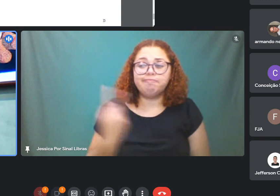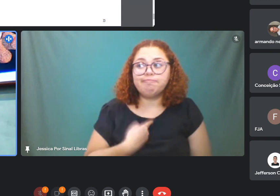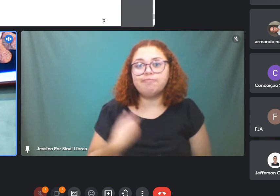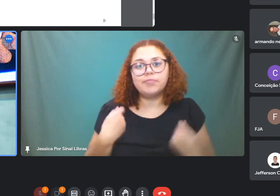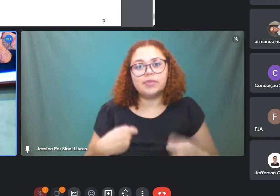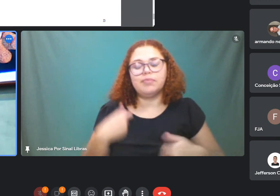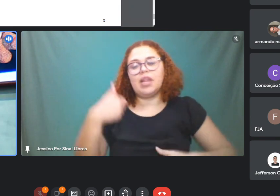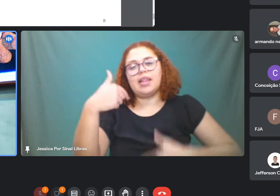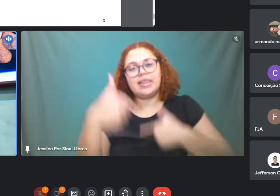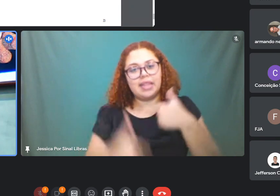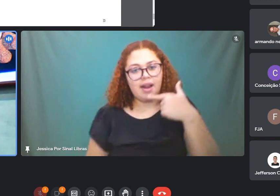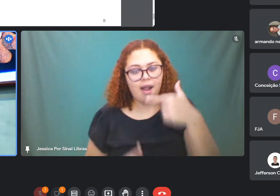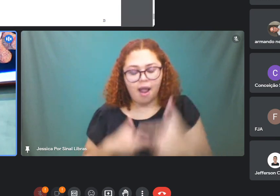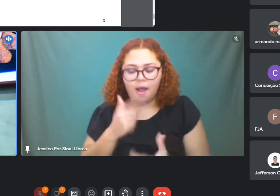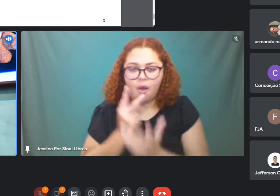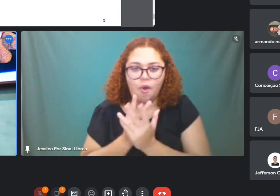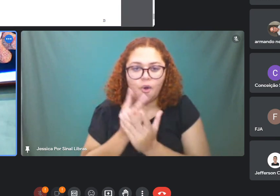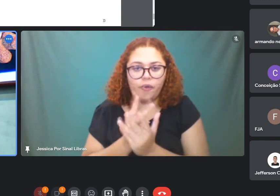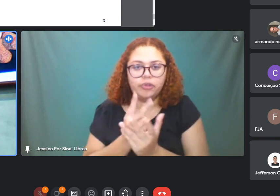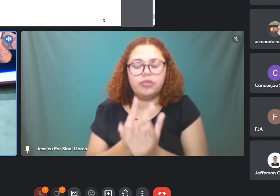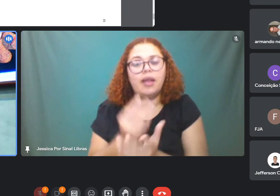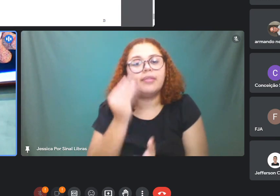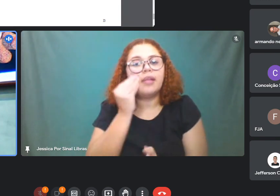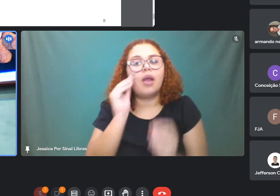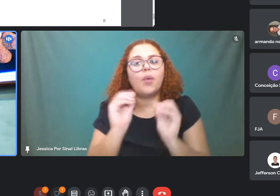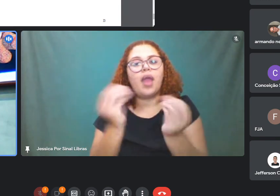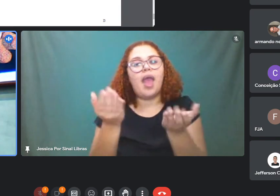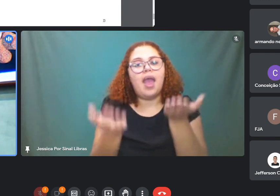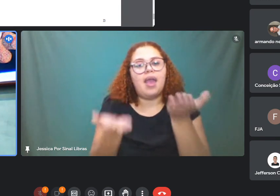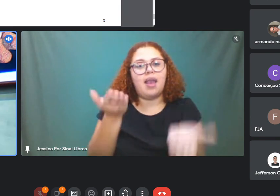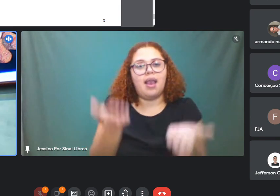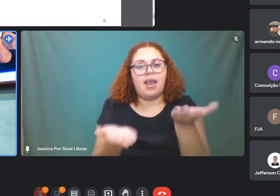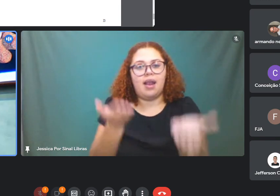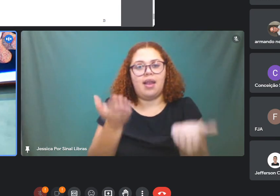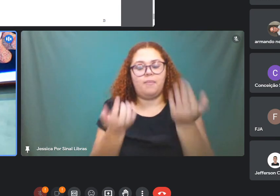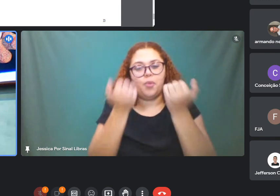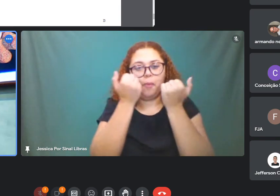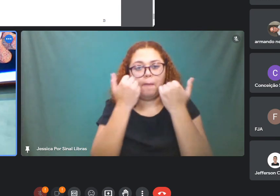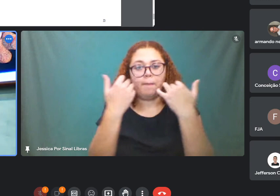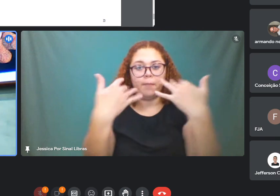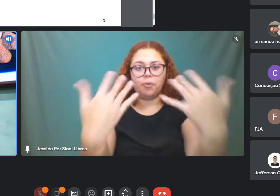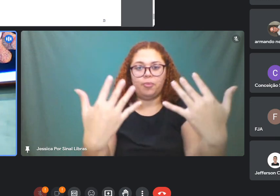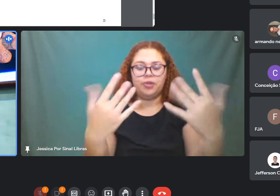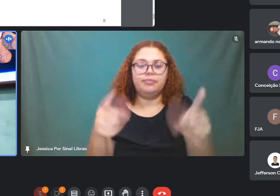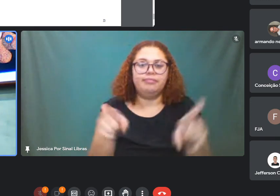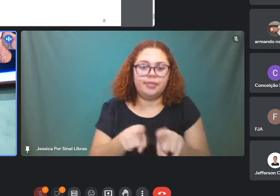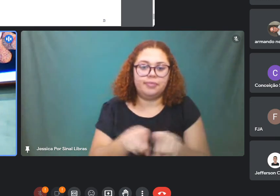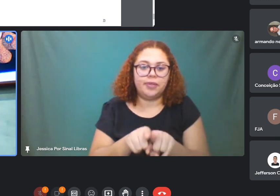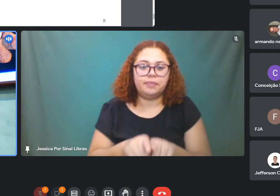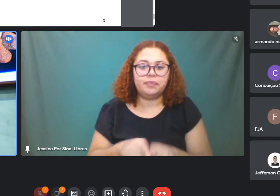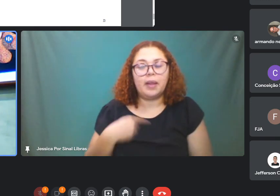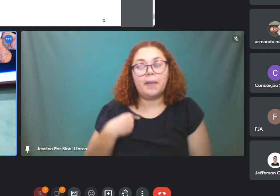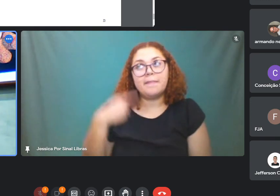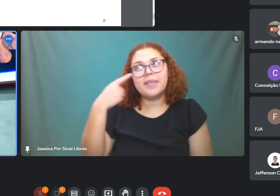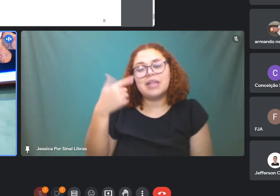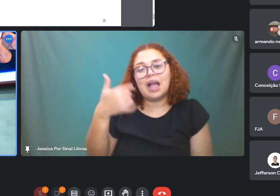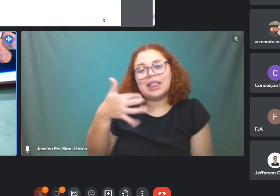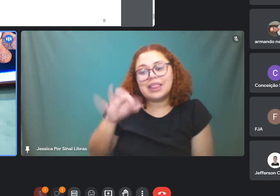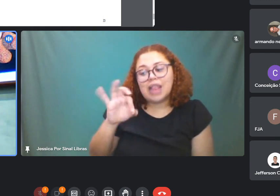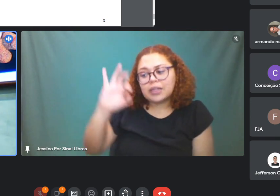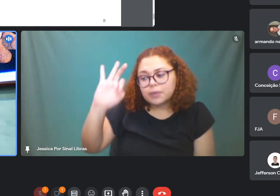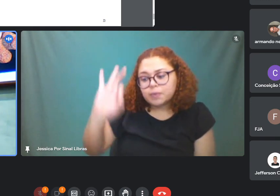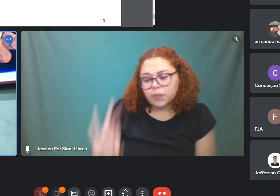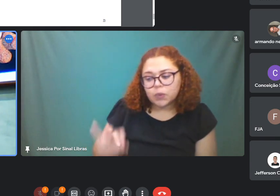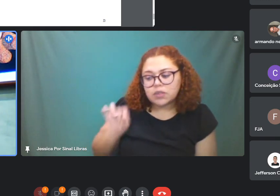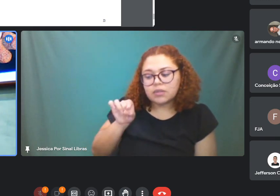isso mais equilibrado, porém, é preciso pensar esses 10% no mínimo, e